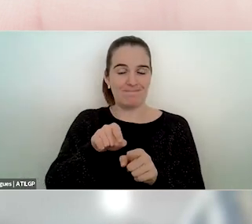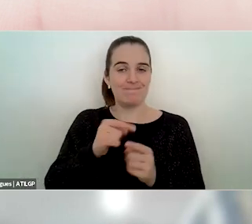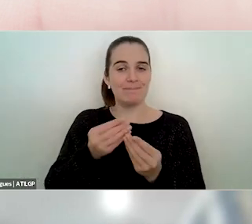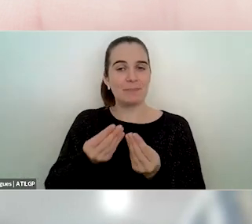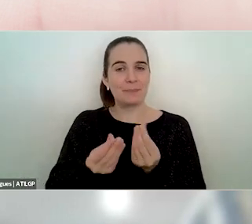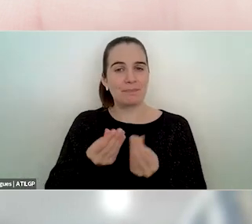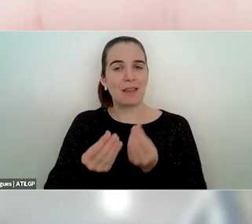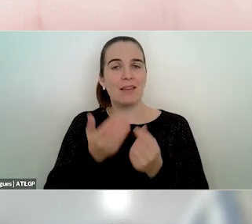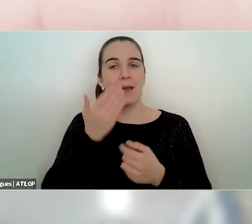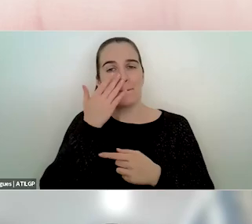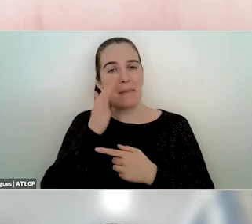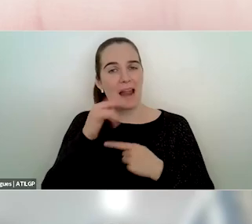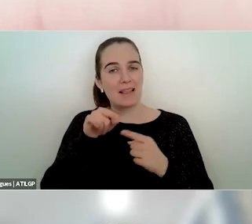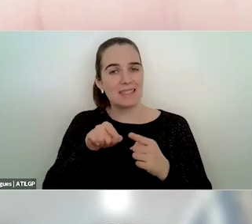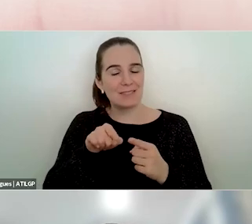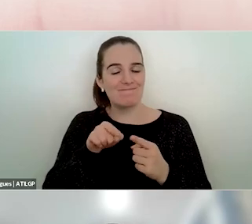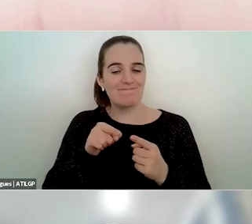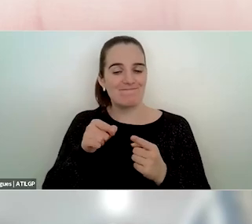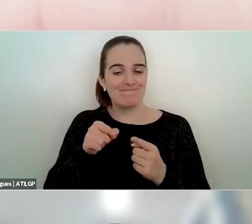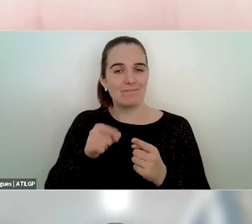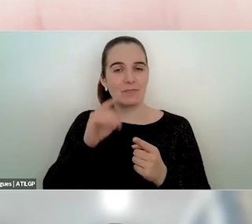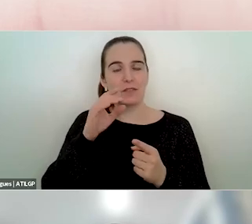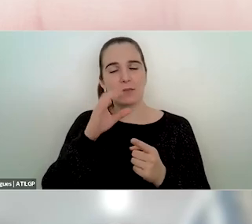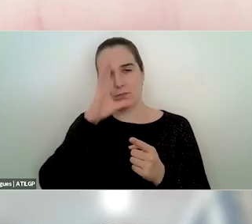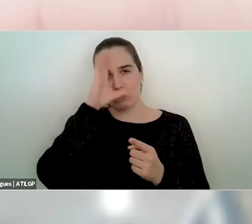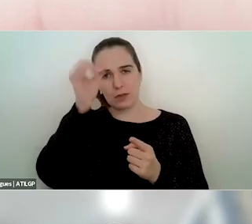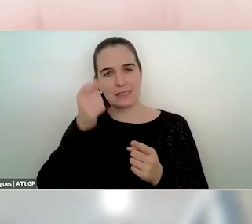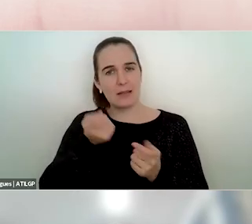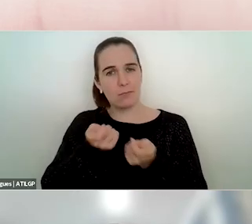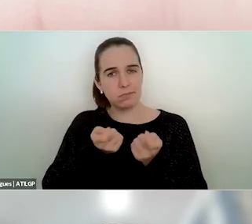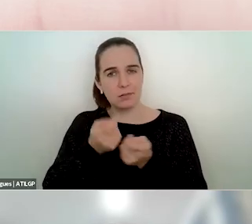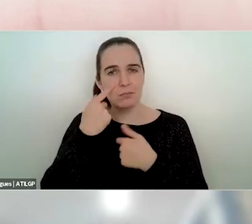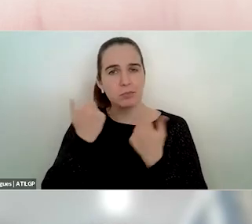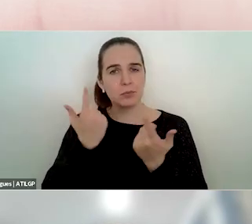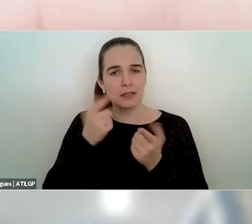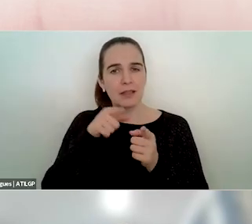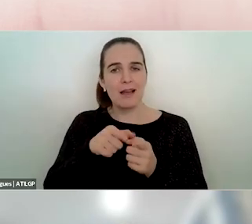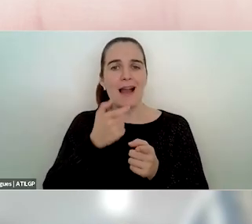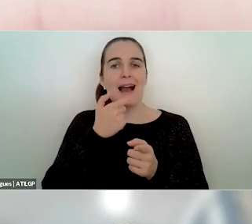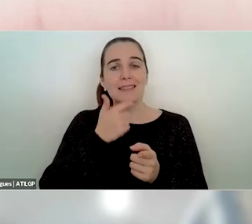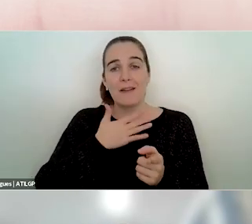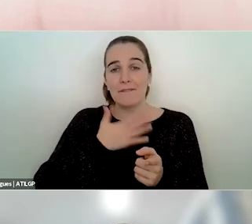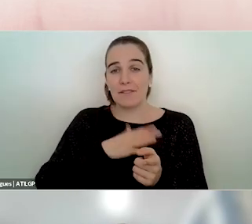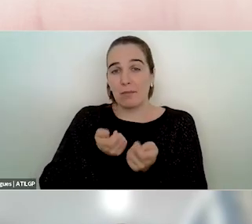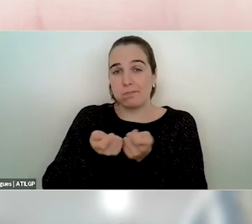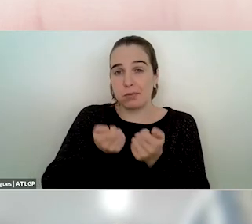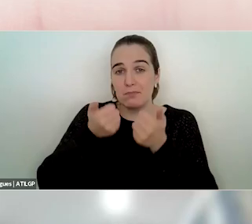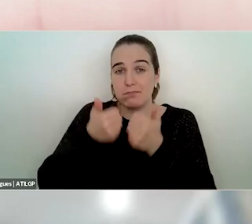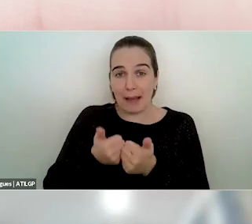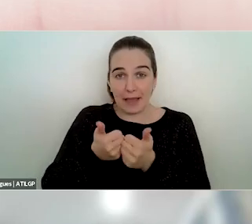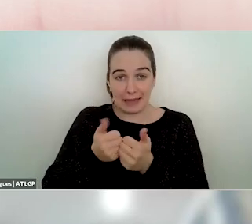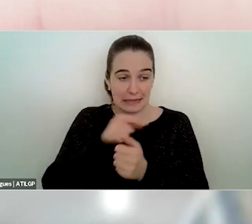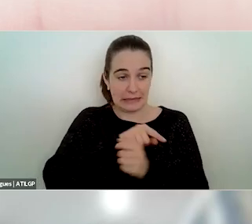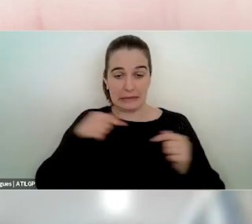significa que, do ponto de vista da governação pública, a boa governação é vista como